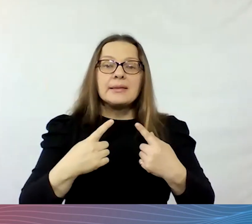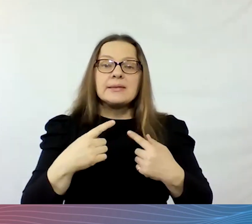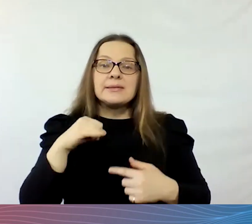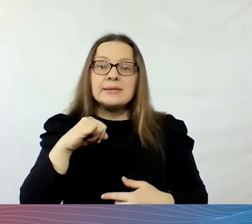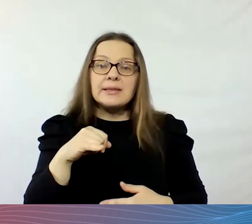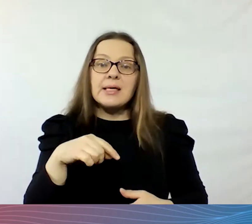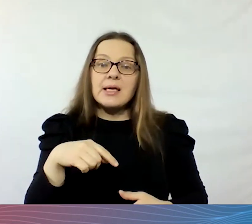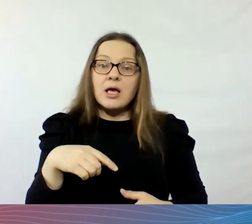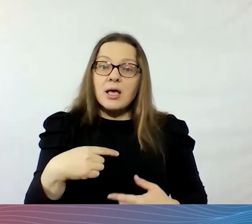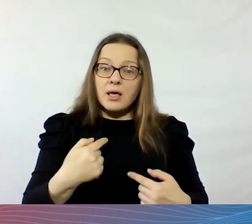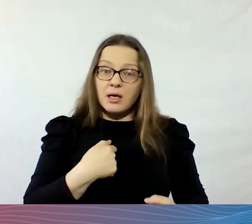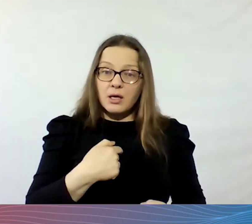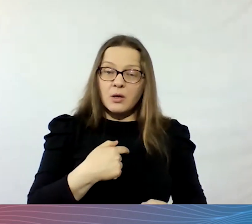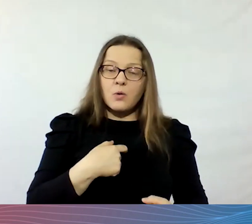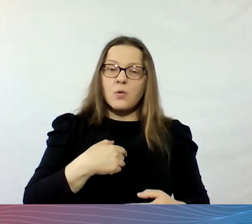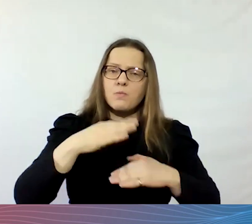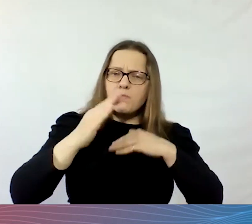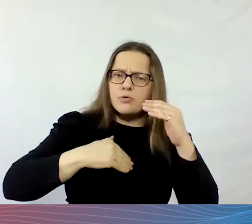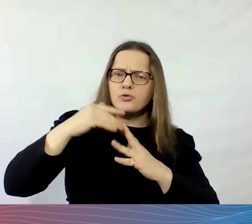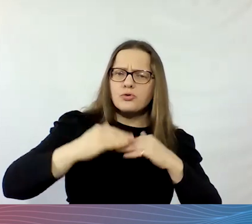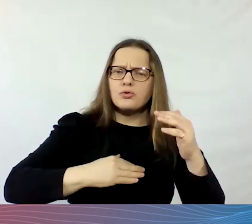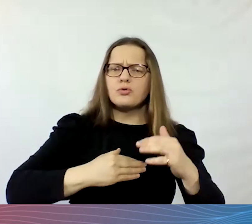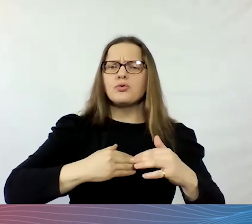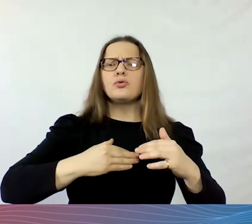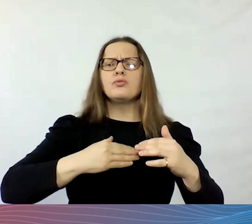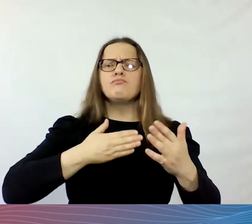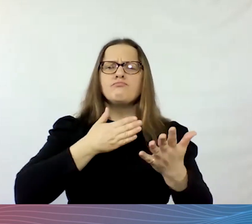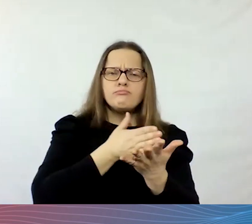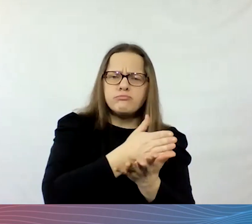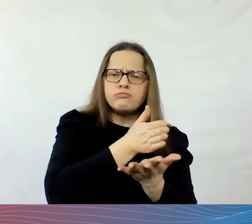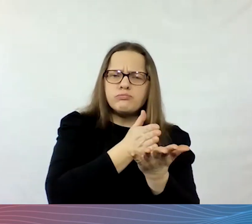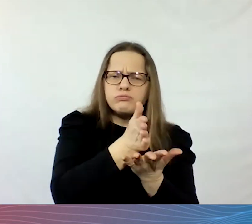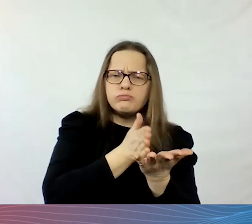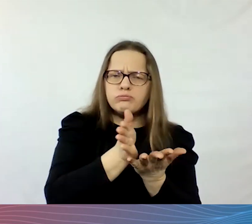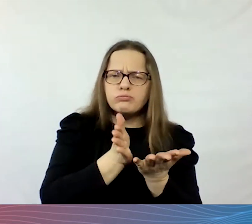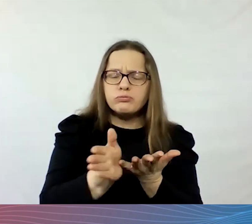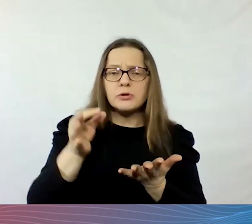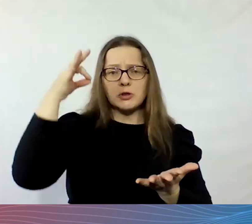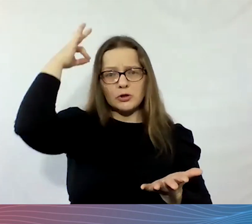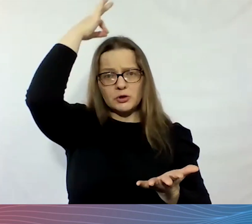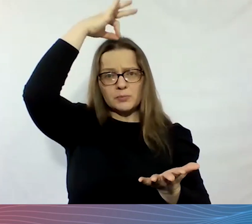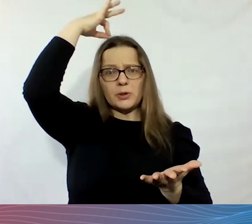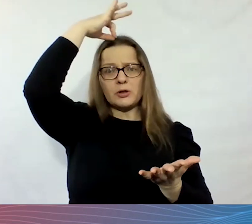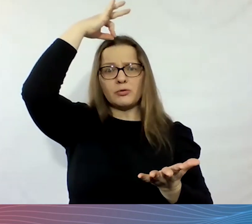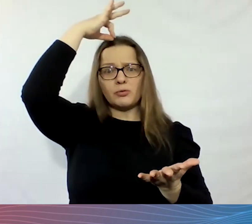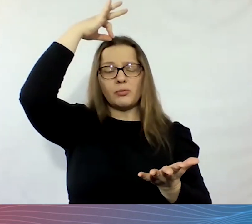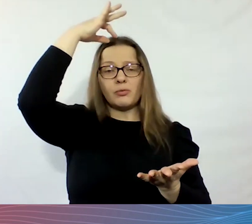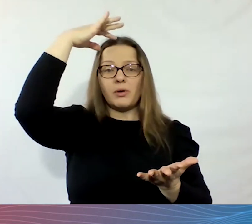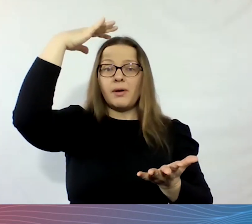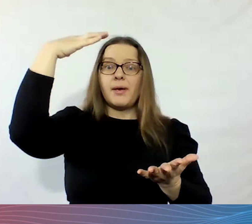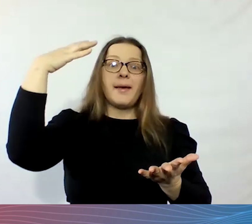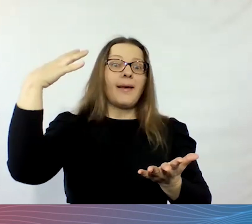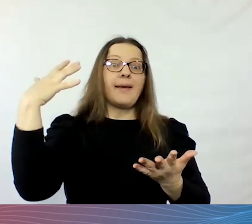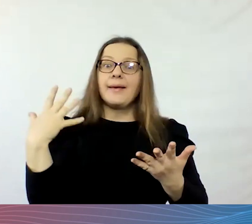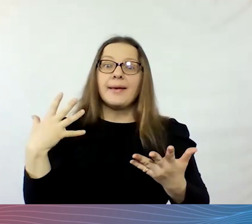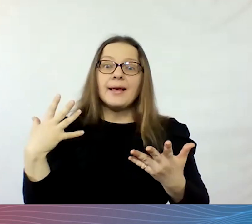alvo. Nós todos juntos estaremos marchando, irmão, como um exército,